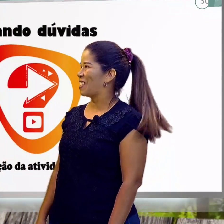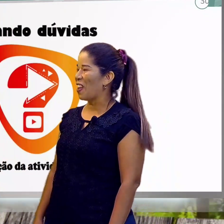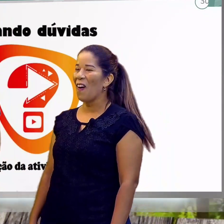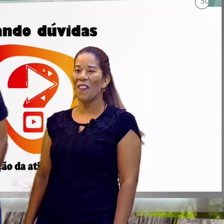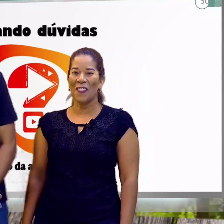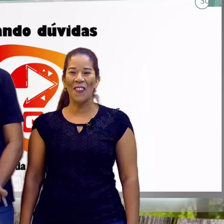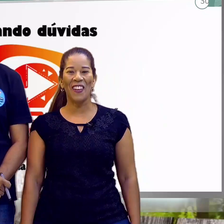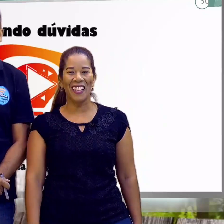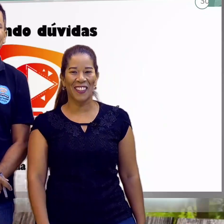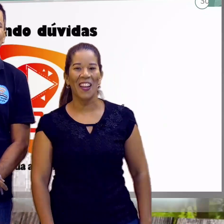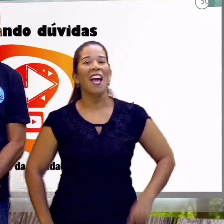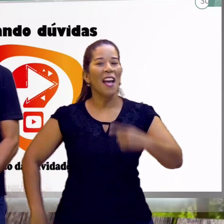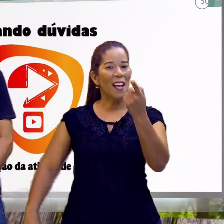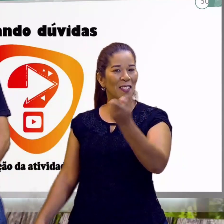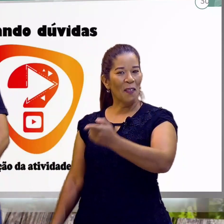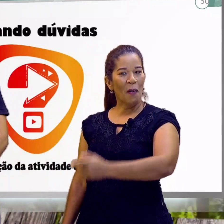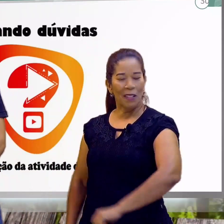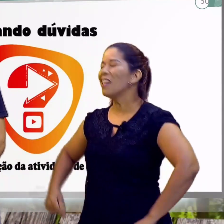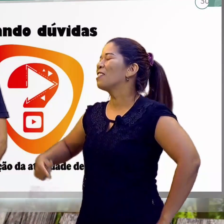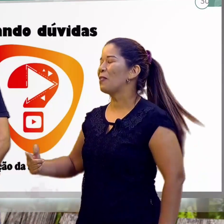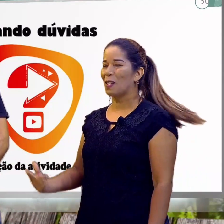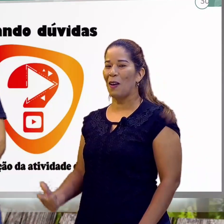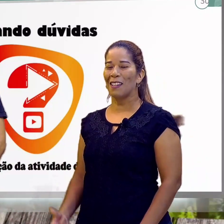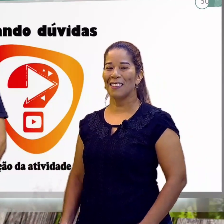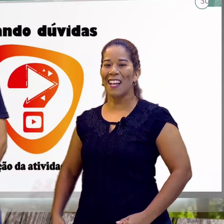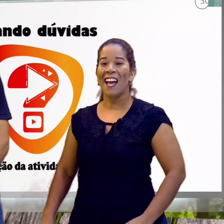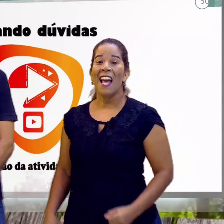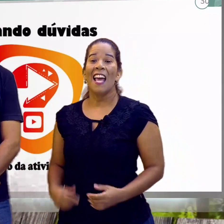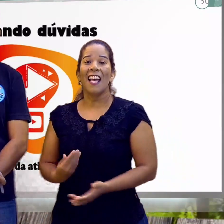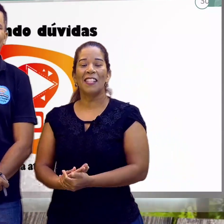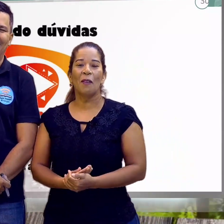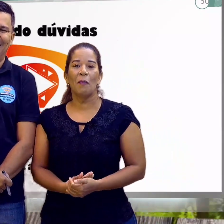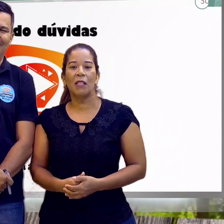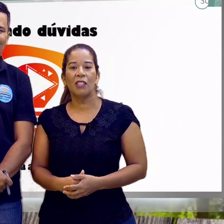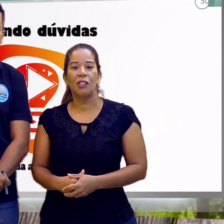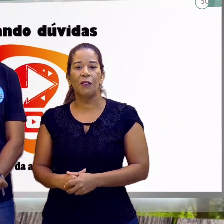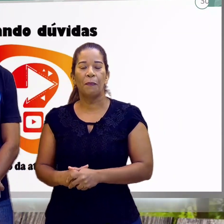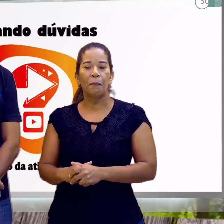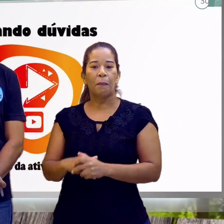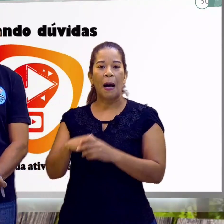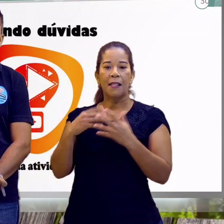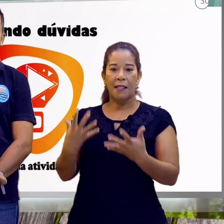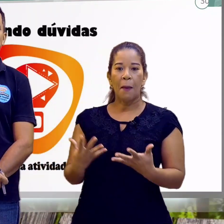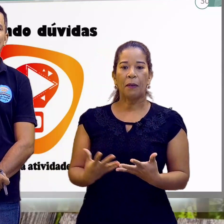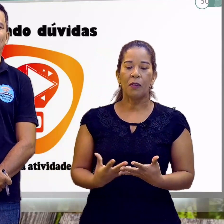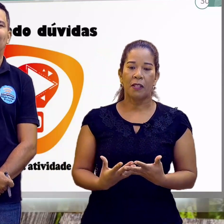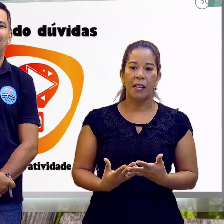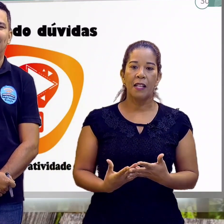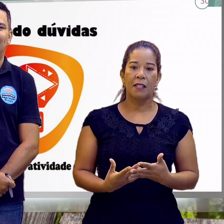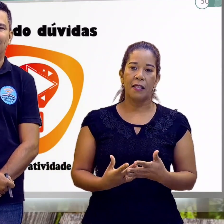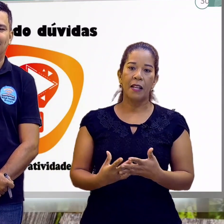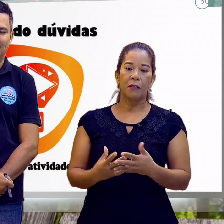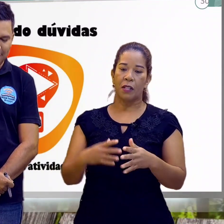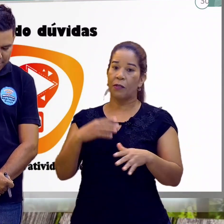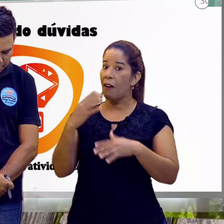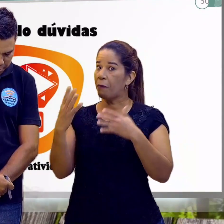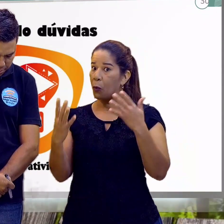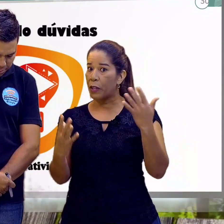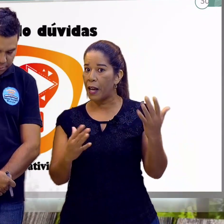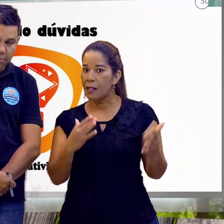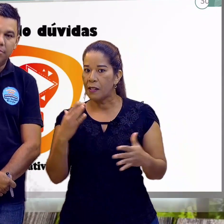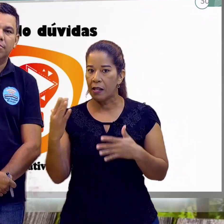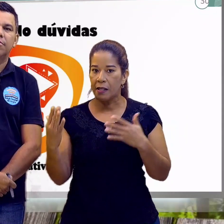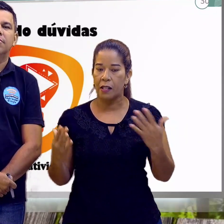Opa! Esse é o momento. E a gente fica esperando, né? Esse é o momento a gente passar para vocês, né? Vocês